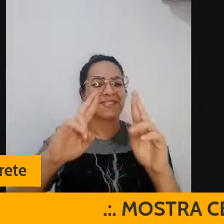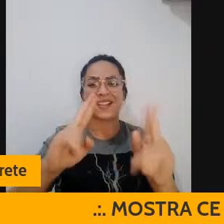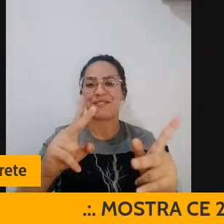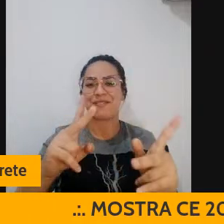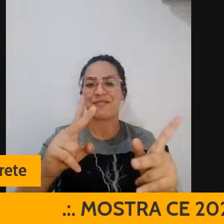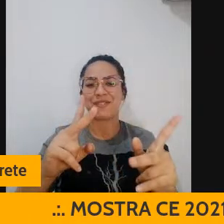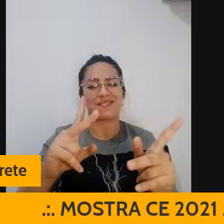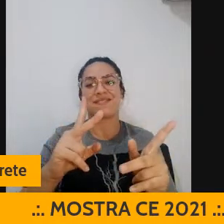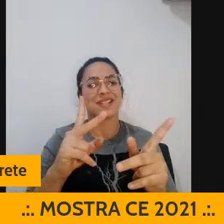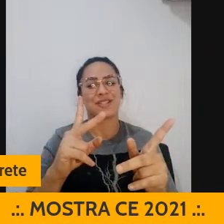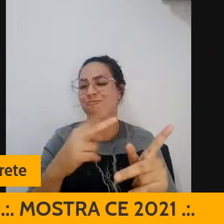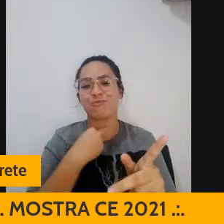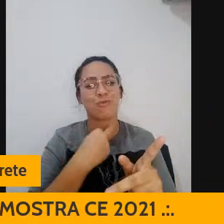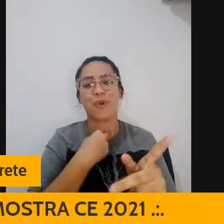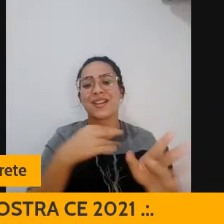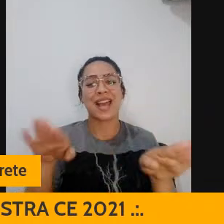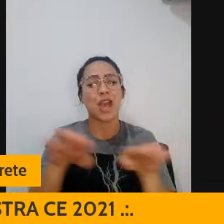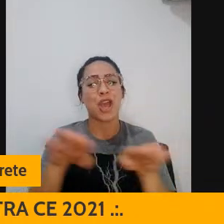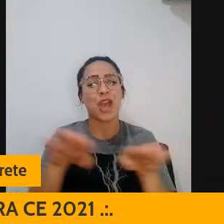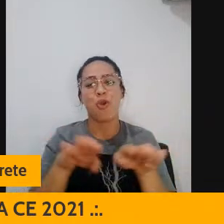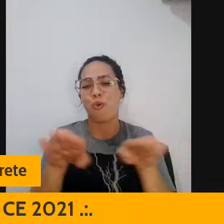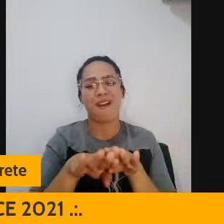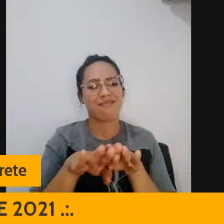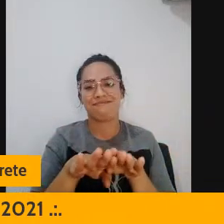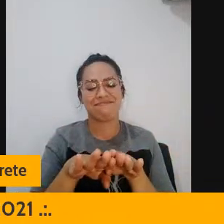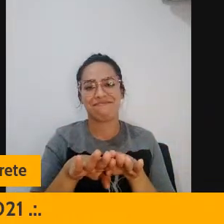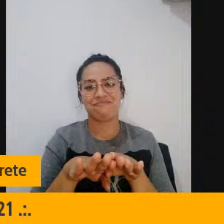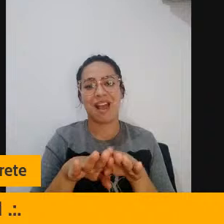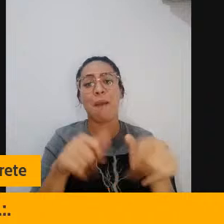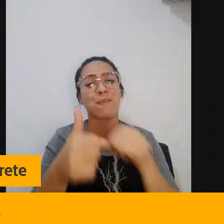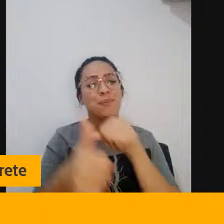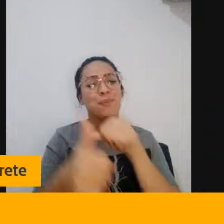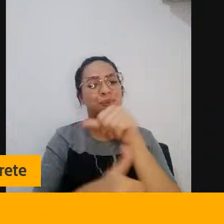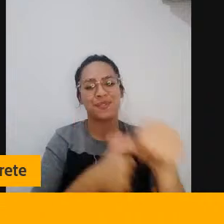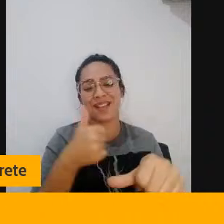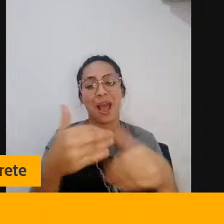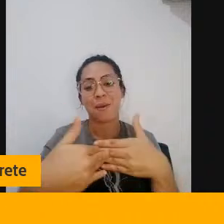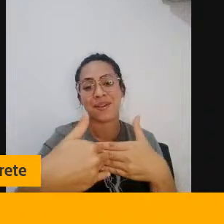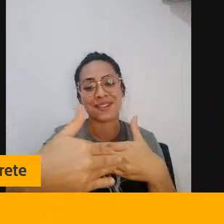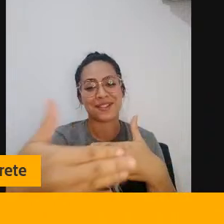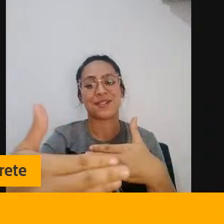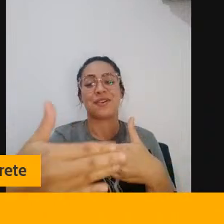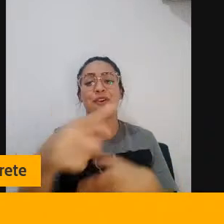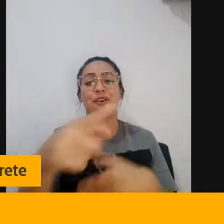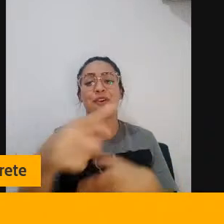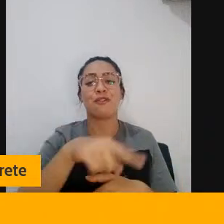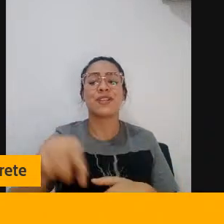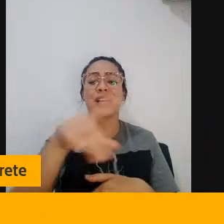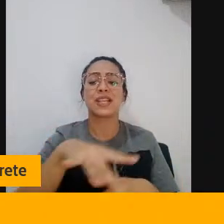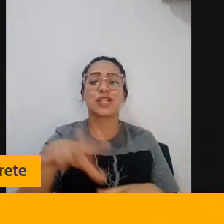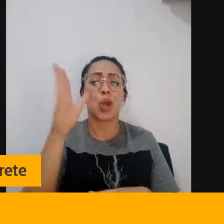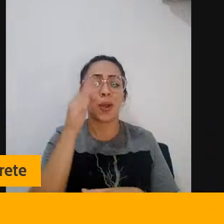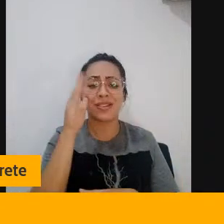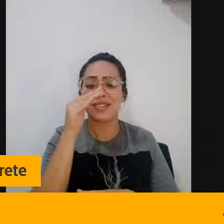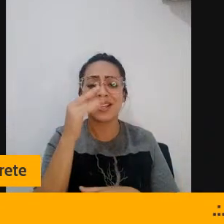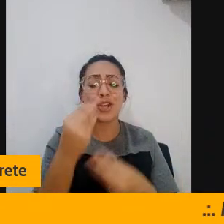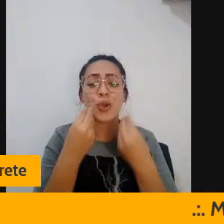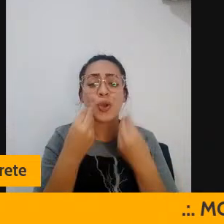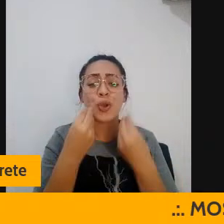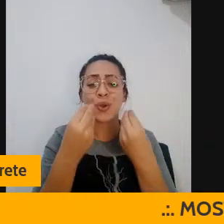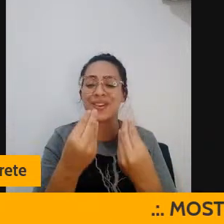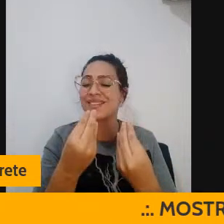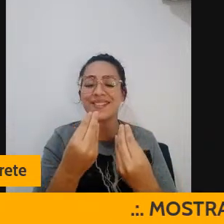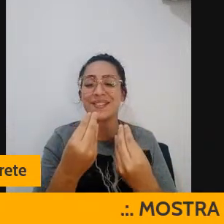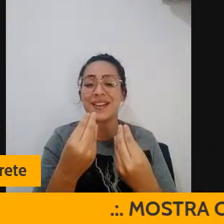tem mais como ser o mesmo, pessoal. Né? Vocês que estão assistindo, não tem mais como ser. O centro,